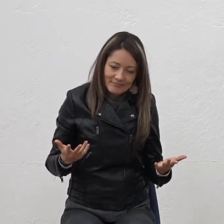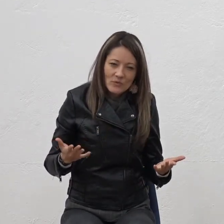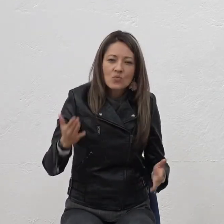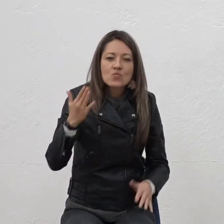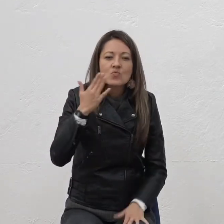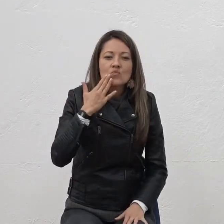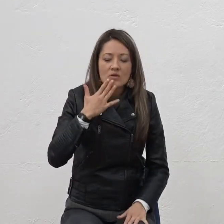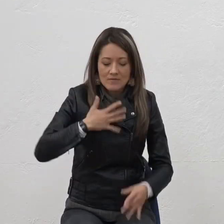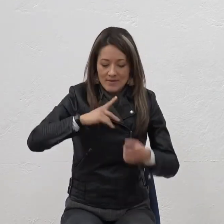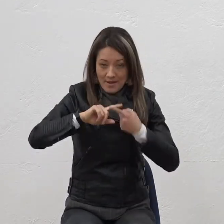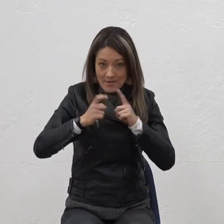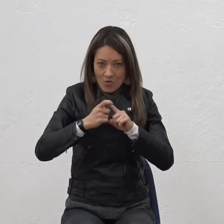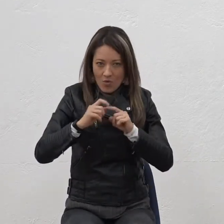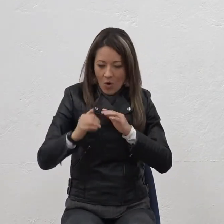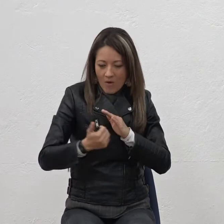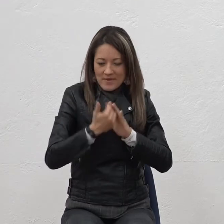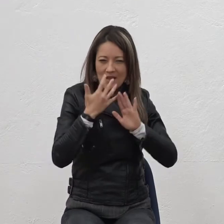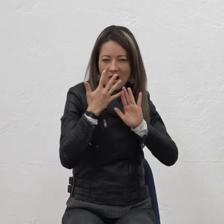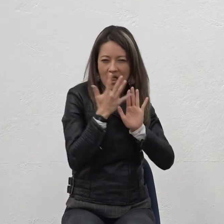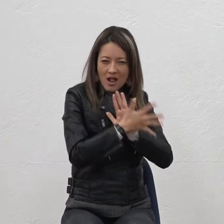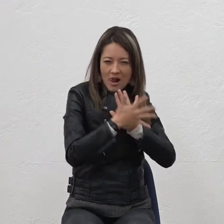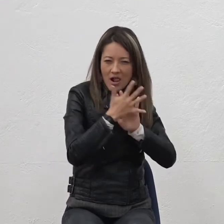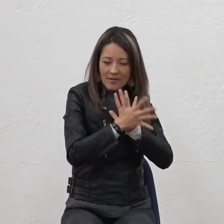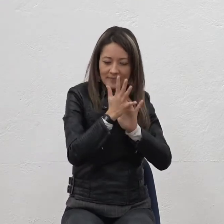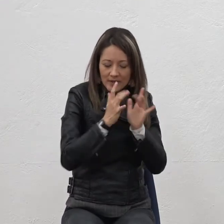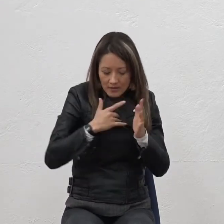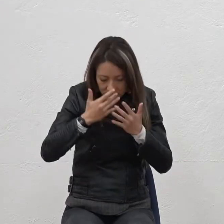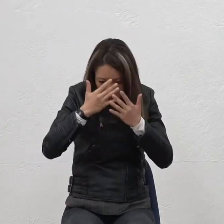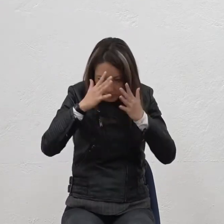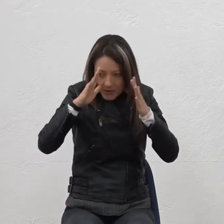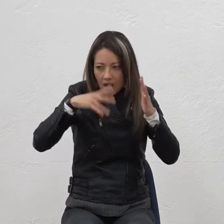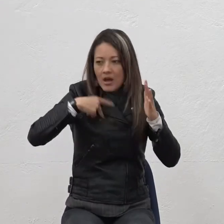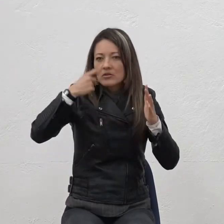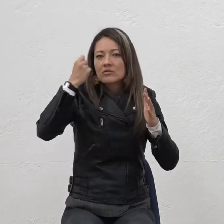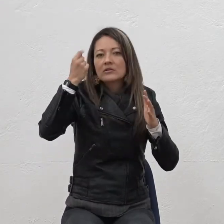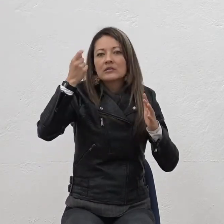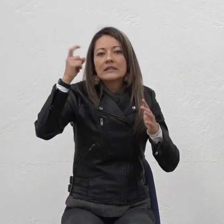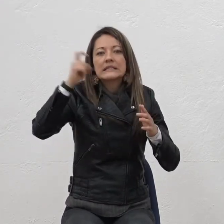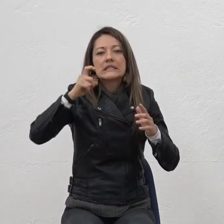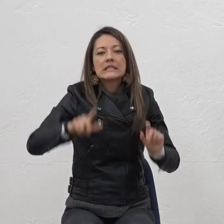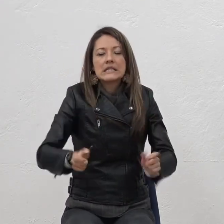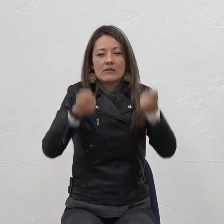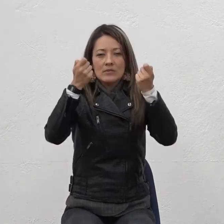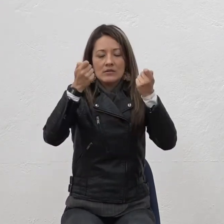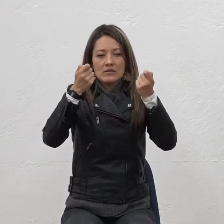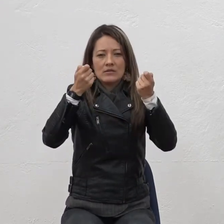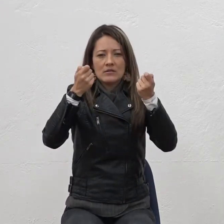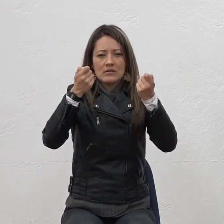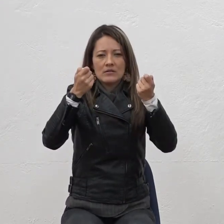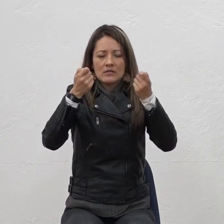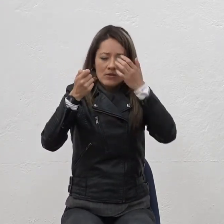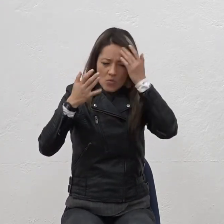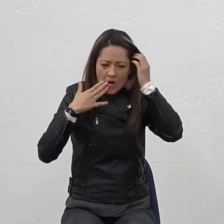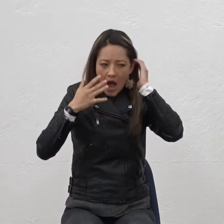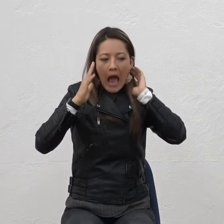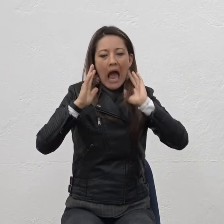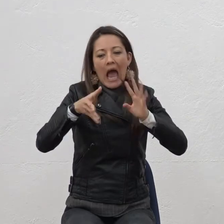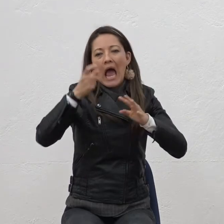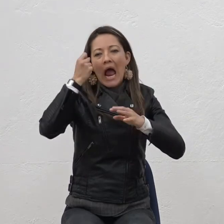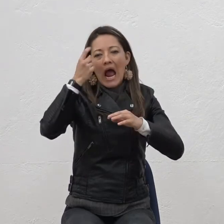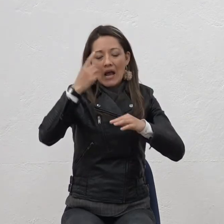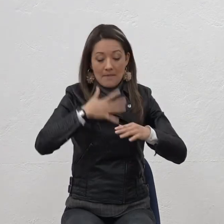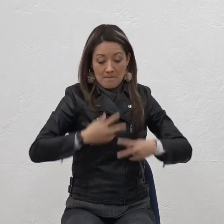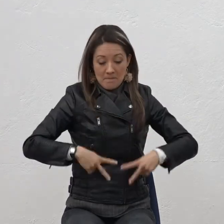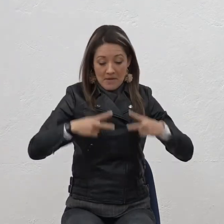Cuando mi amigo Mauricio me empezó a hablar del Señor y entendí que yo necesitaba ser salva, cuando entendí que si mi